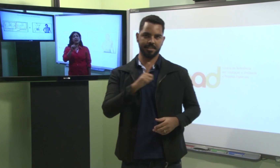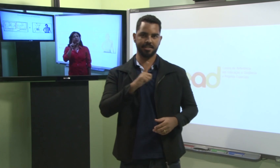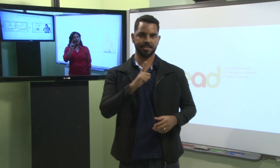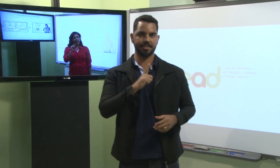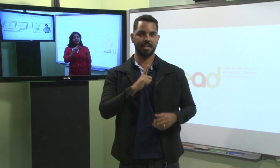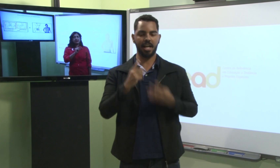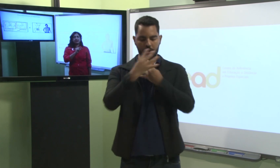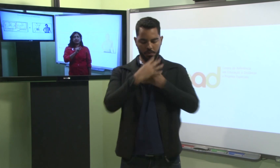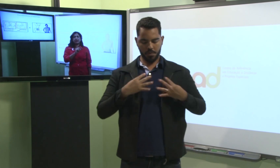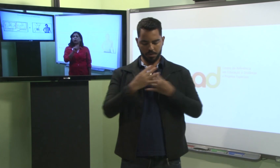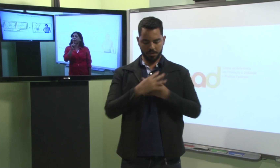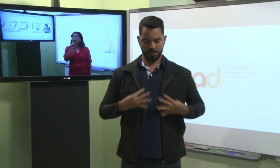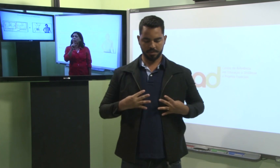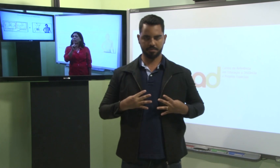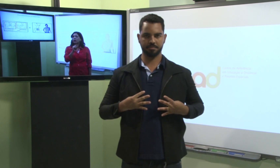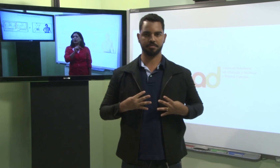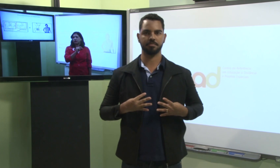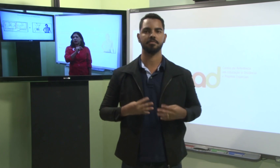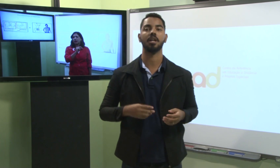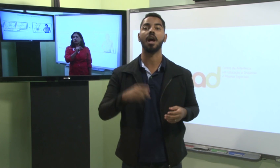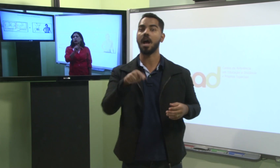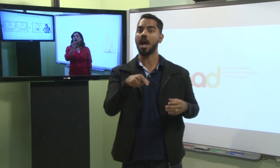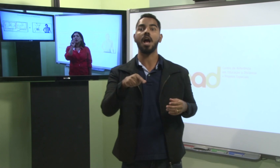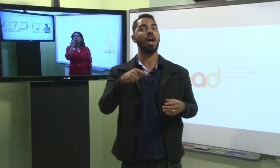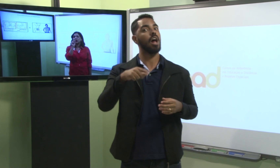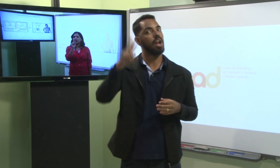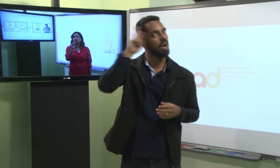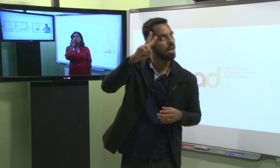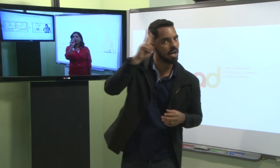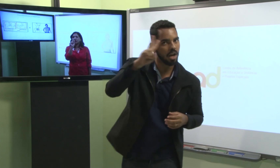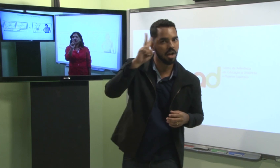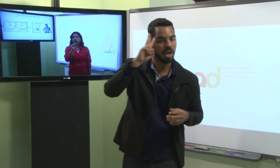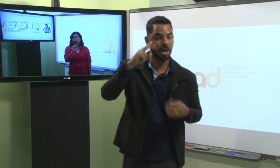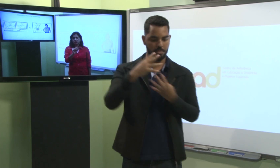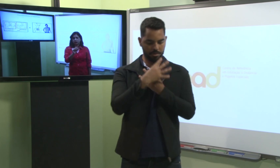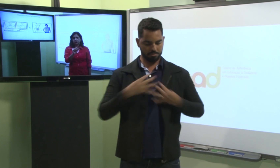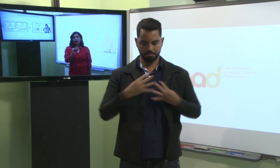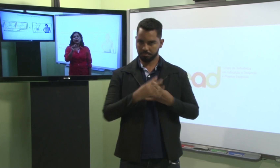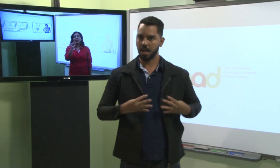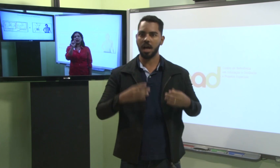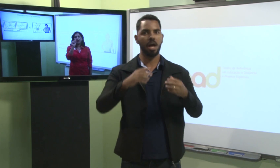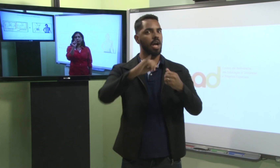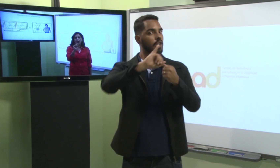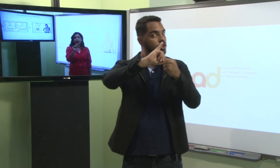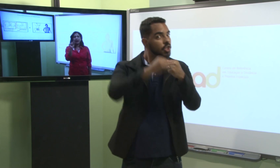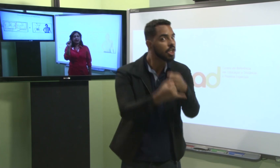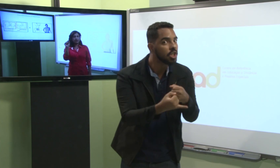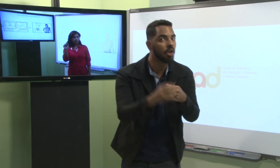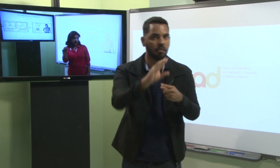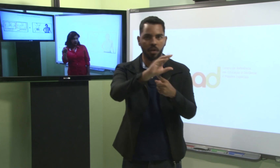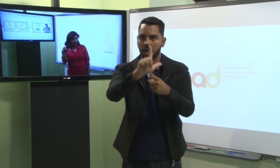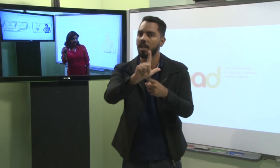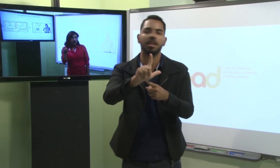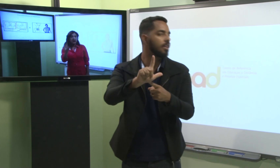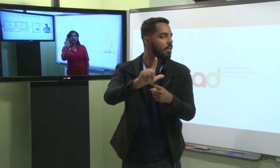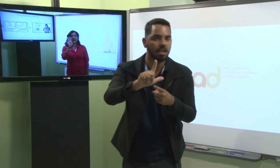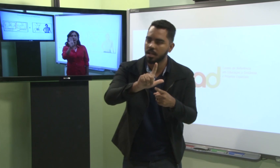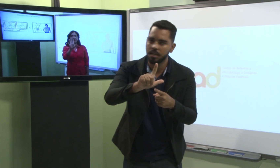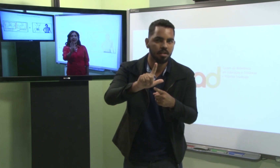novamente que essa descrição não é um classificador, e sim um adjetivo, e que, embora